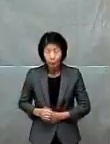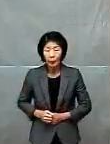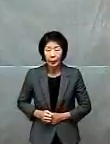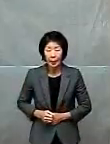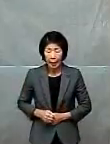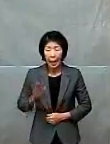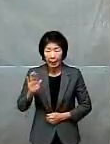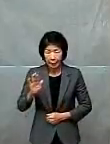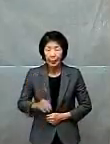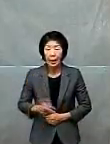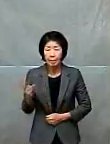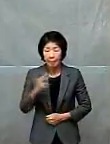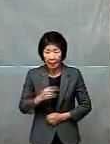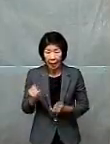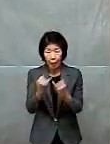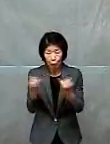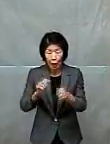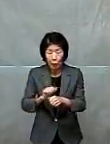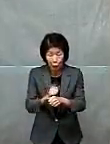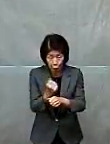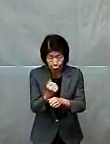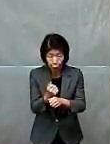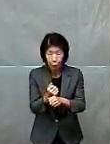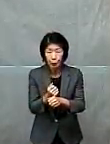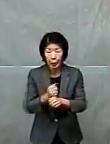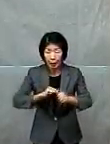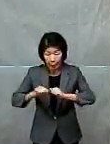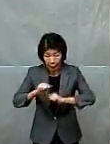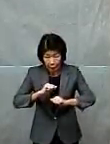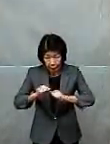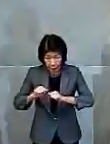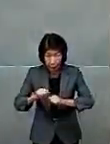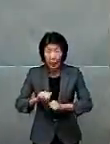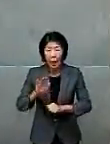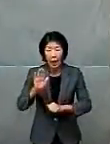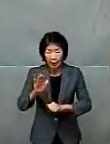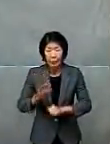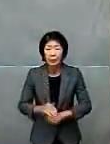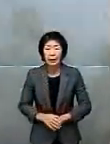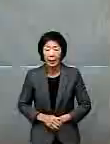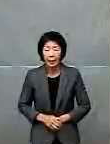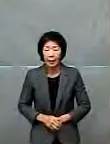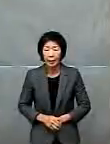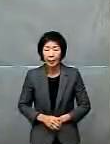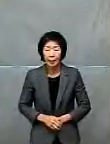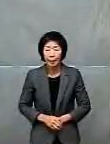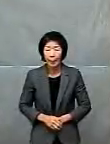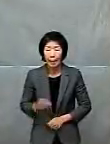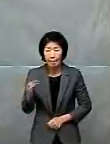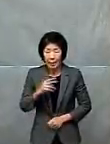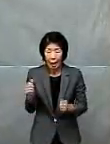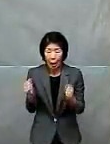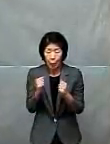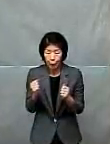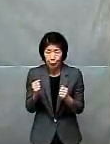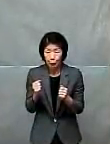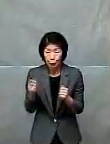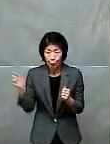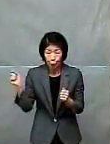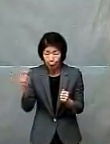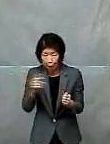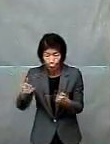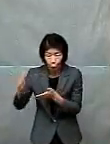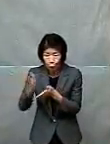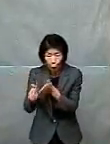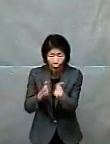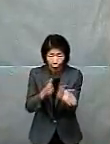ありましたし、また女性アスリートの活躍がありまして、冬季大会のスピードスケ